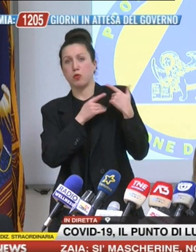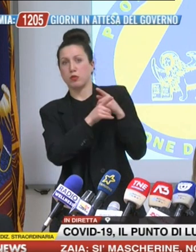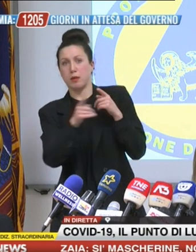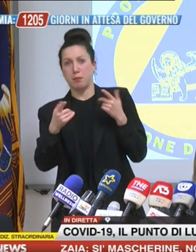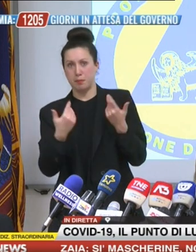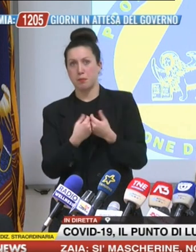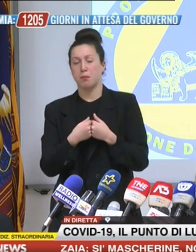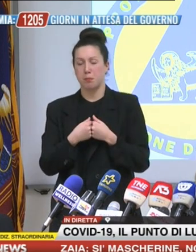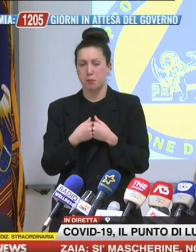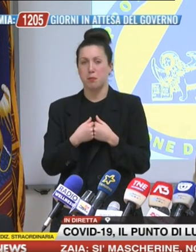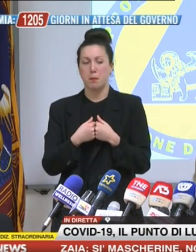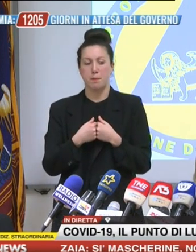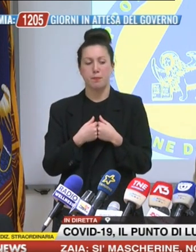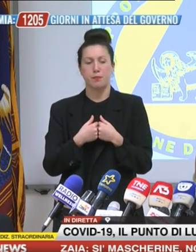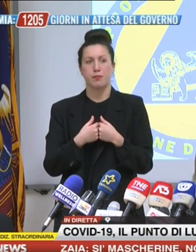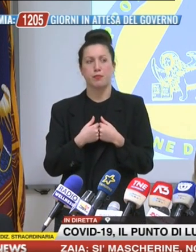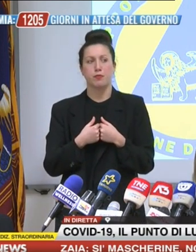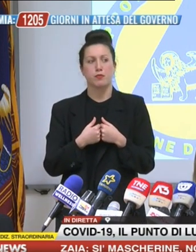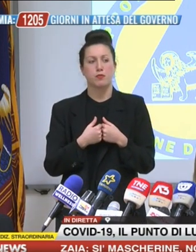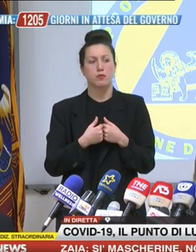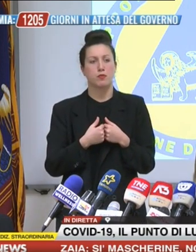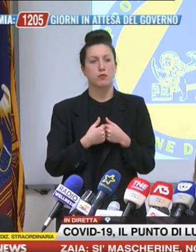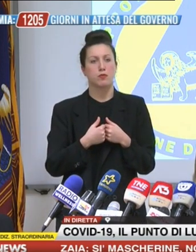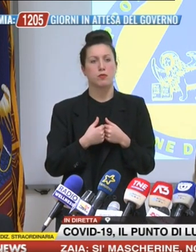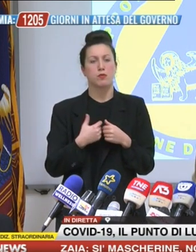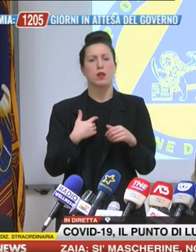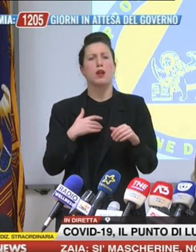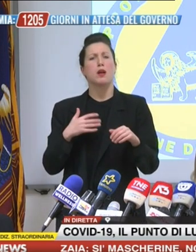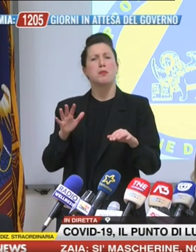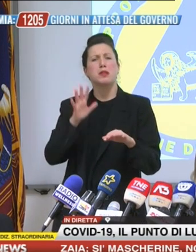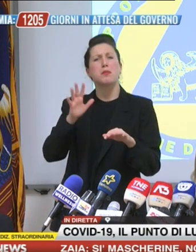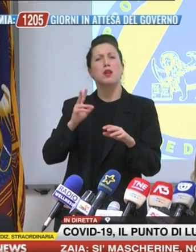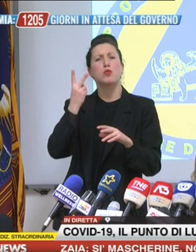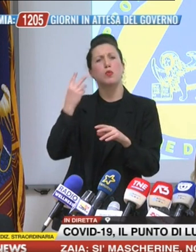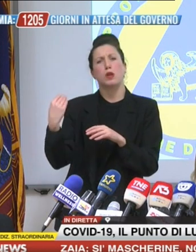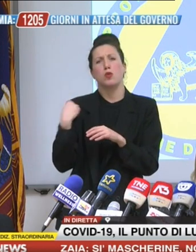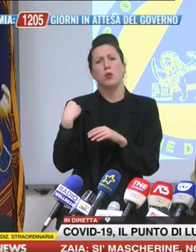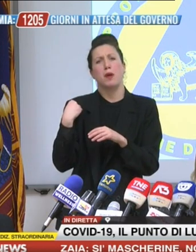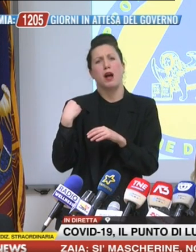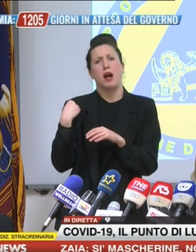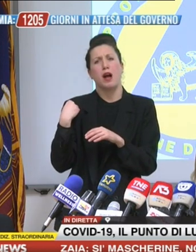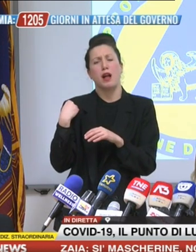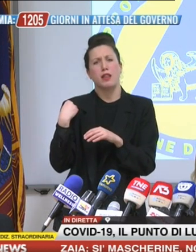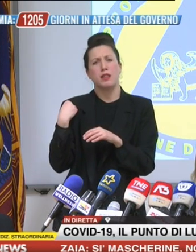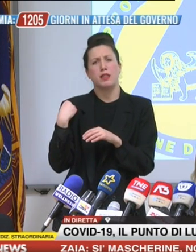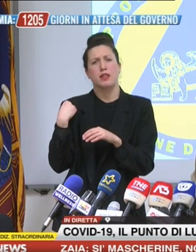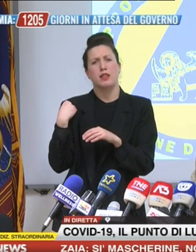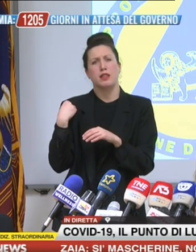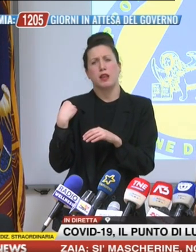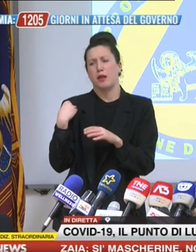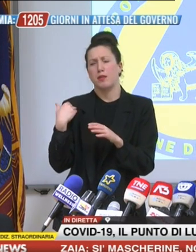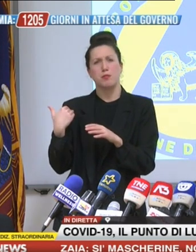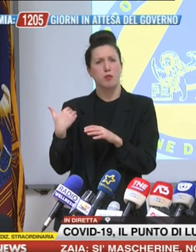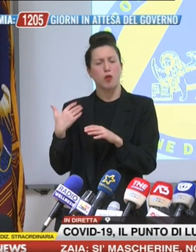c'erano le due domande, invece rispondo già a quella sulle badanti, mi sembra, sì. E la prima era invece sui... Riguardava gli studenti,